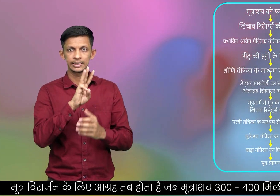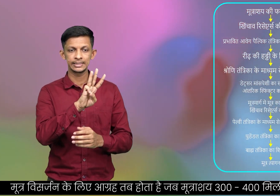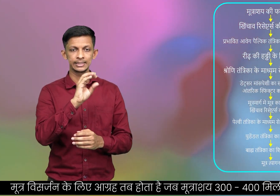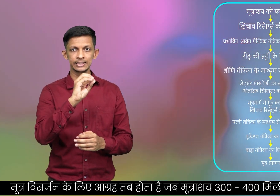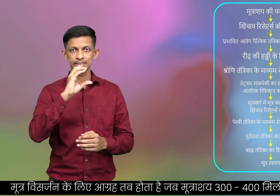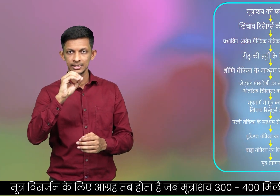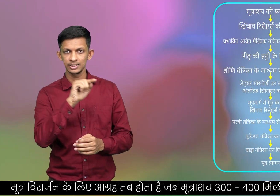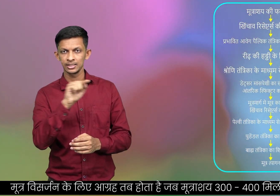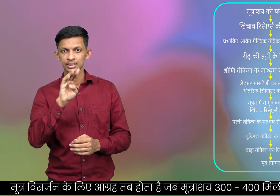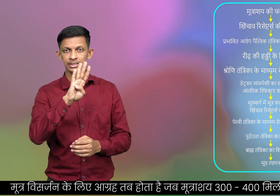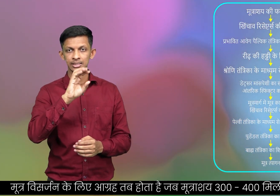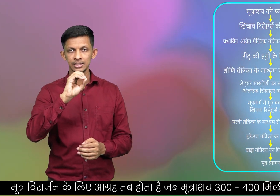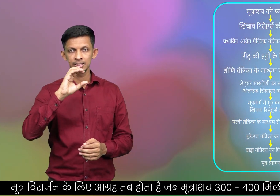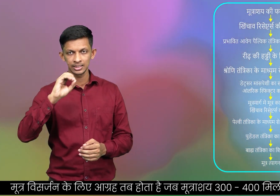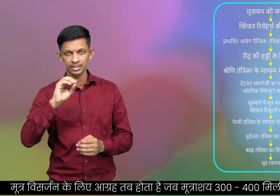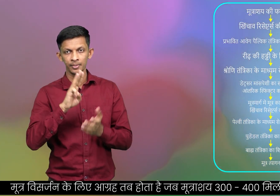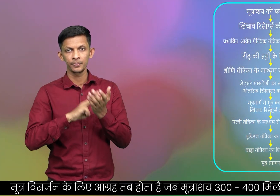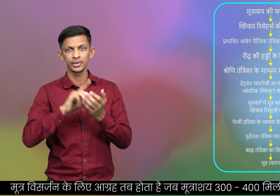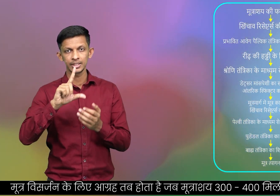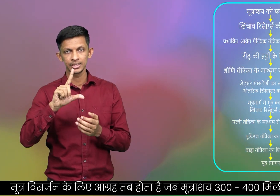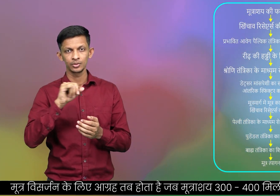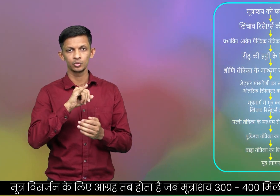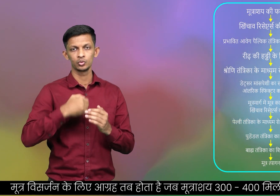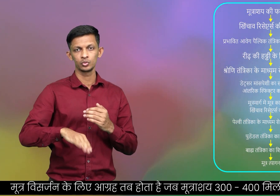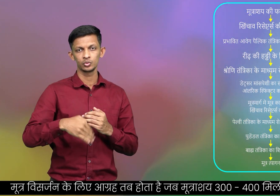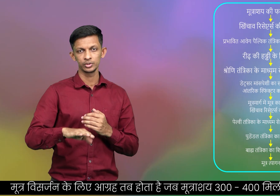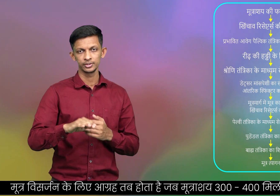से 400 मिलीलीटर मूत्र से भर जाता है।